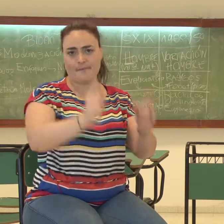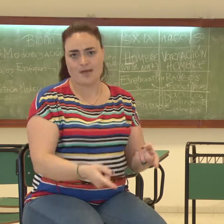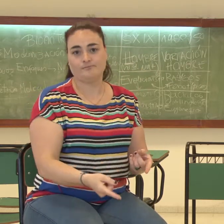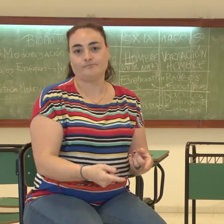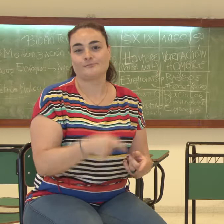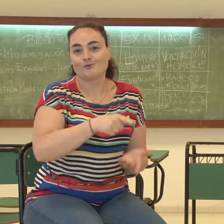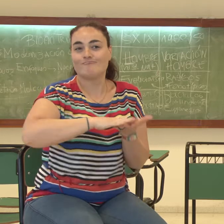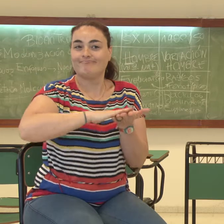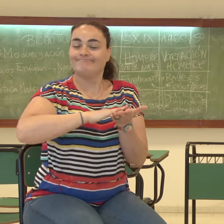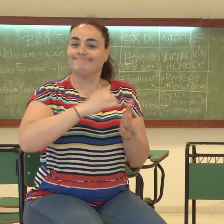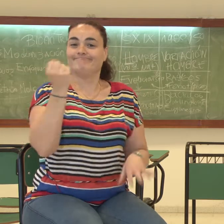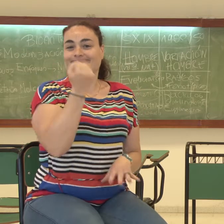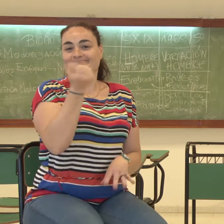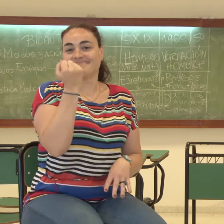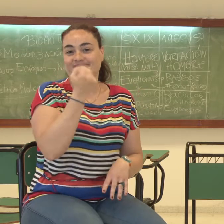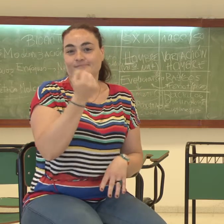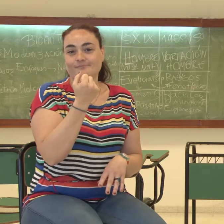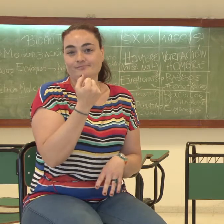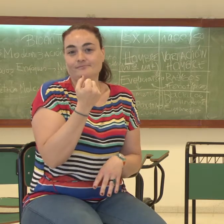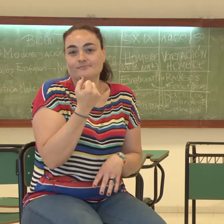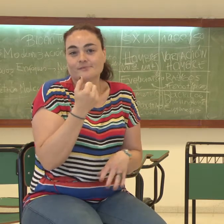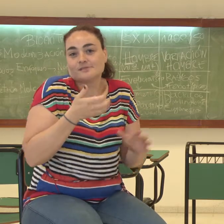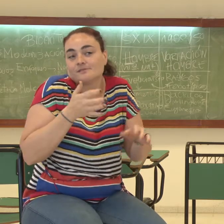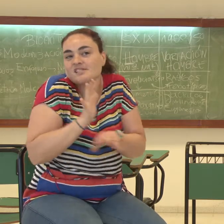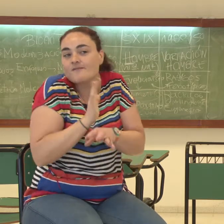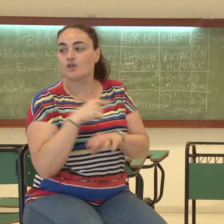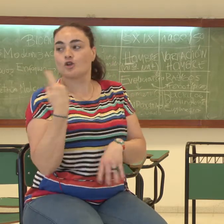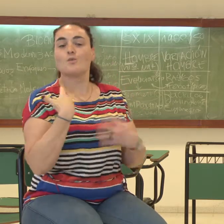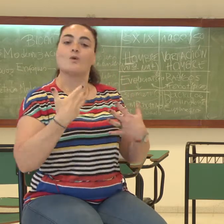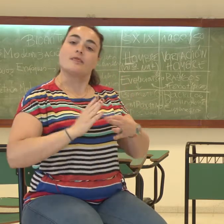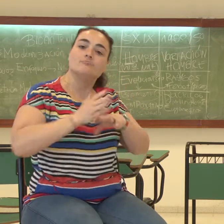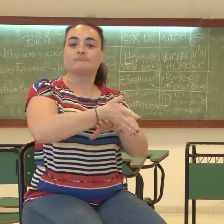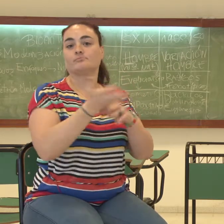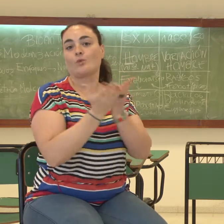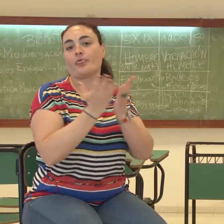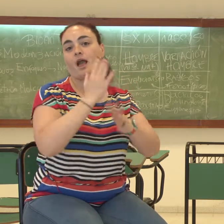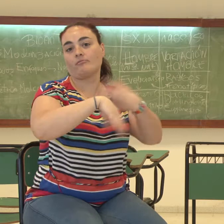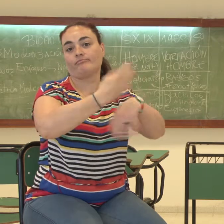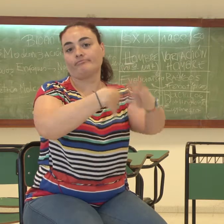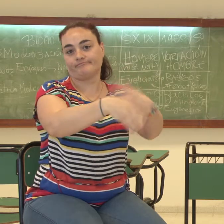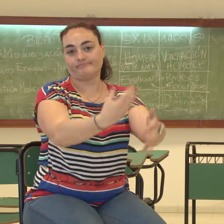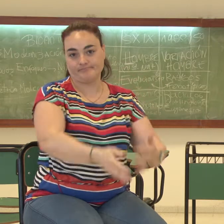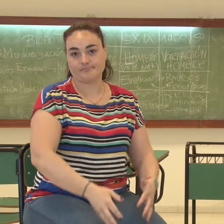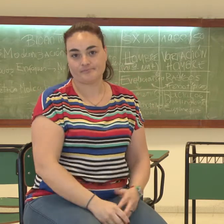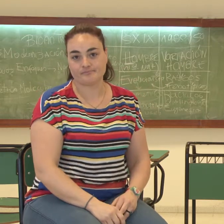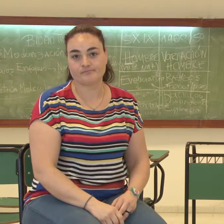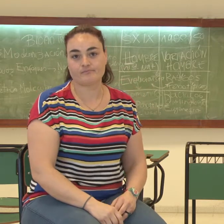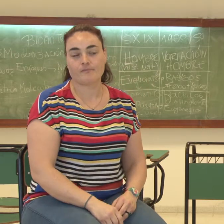clases. También hubo un crecimiento de las intérpretes, entonces esto es muy importante para que se pueda acceder a